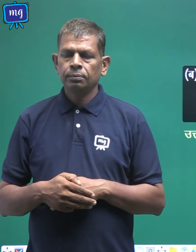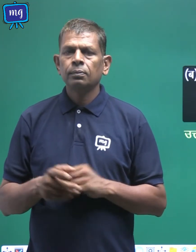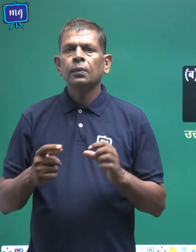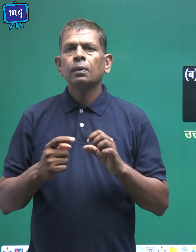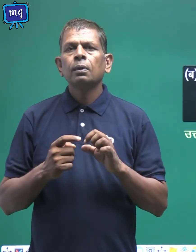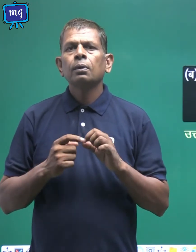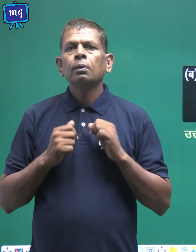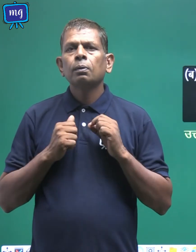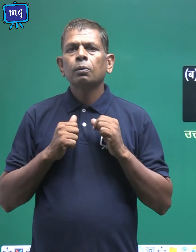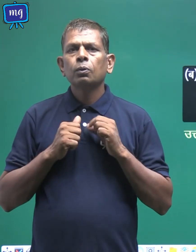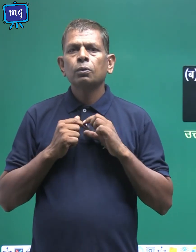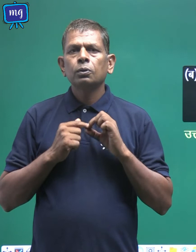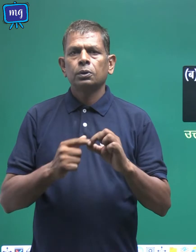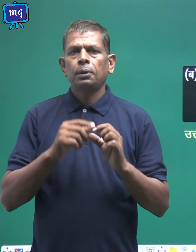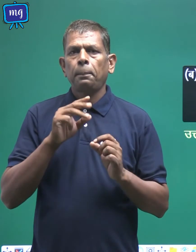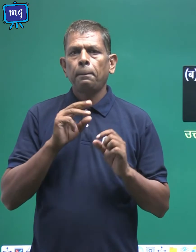प्रश्न ब,